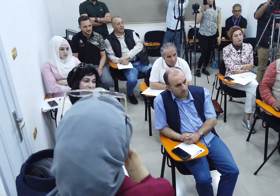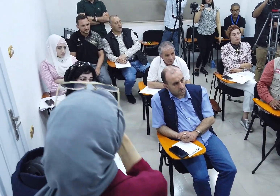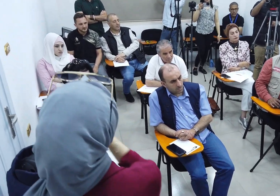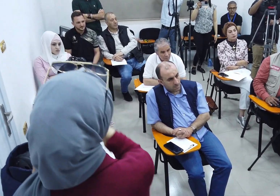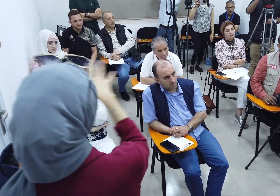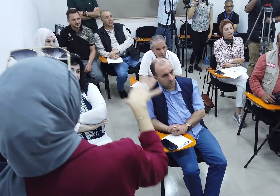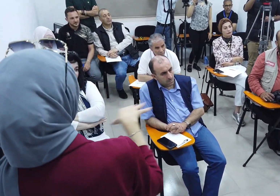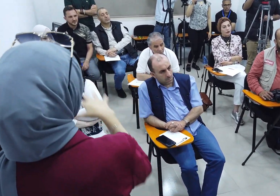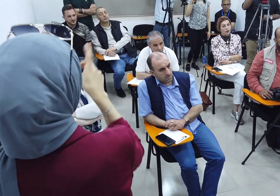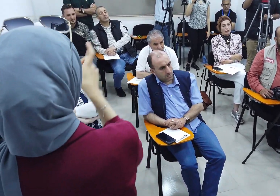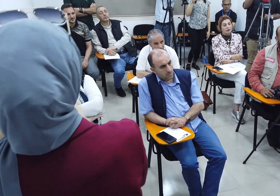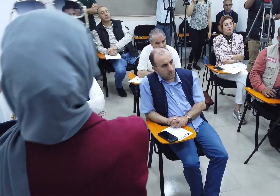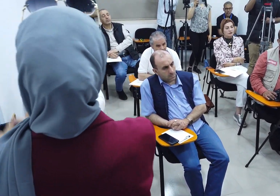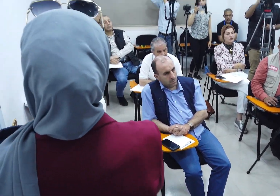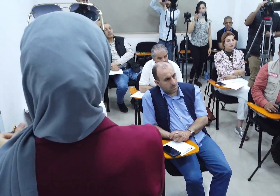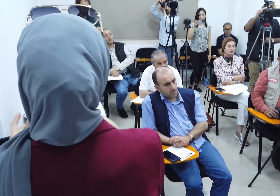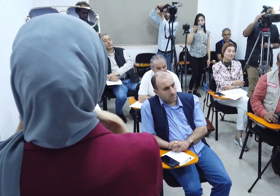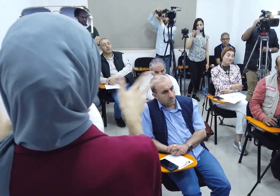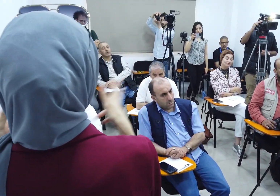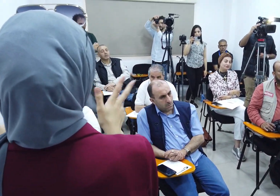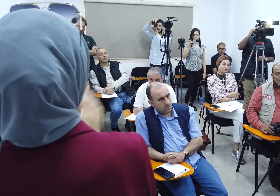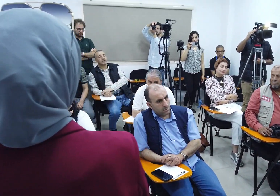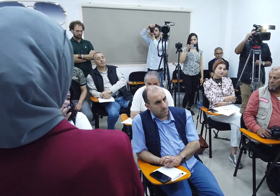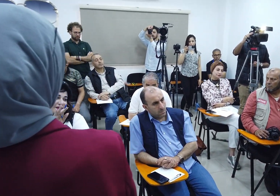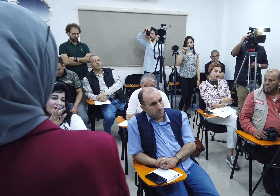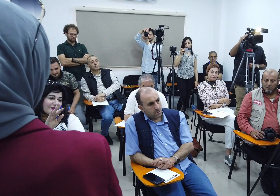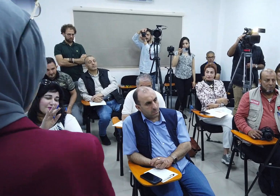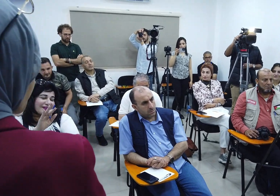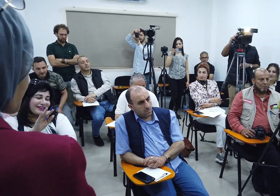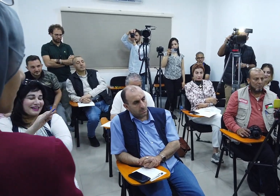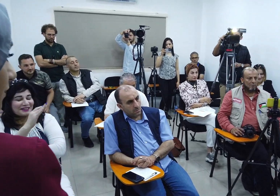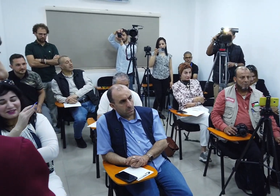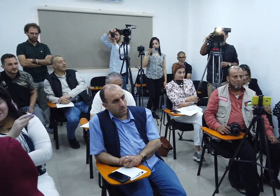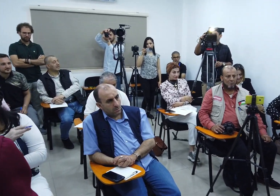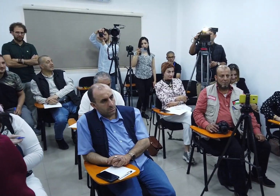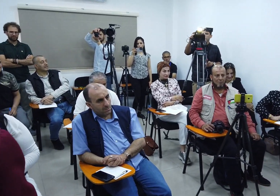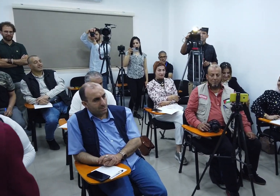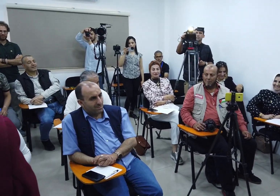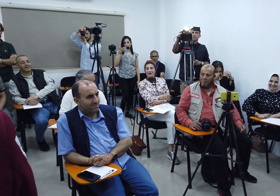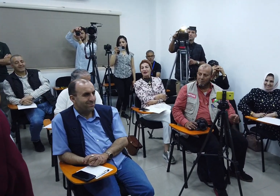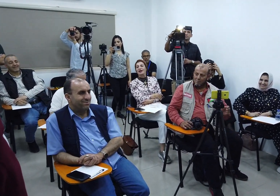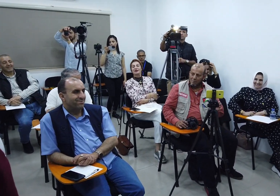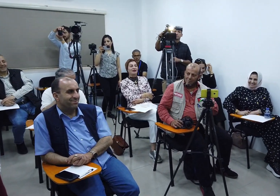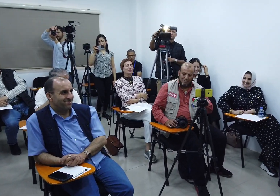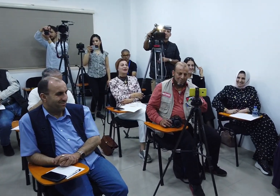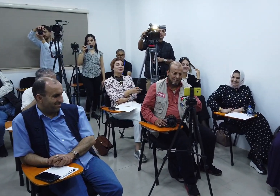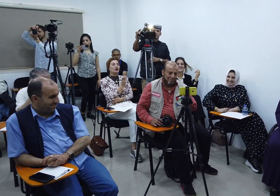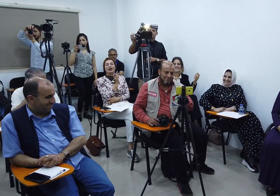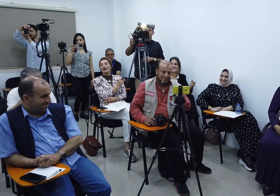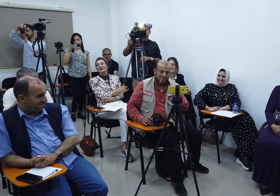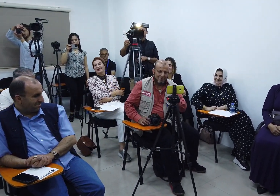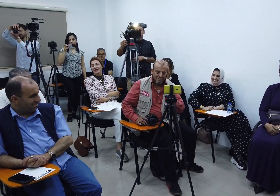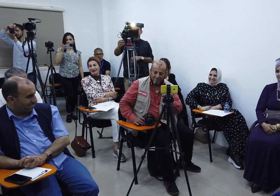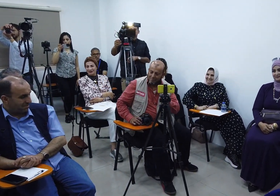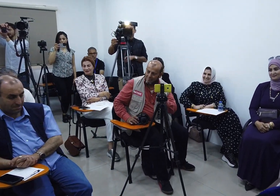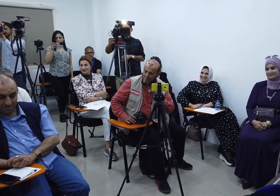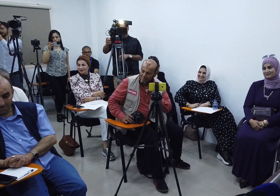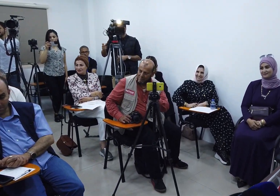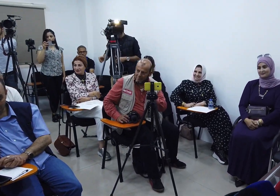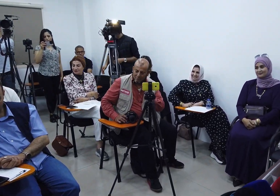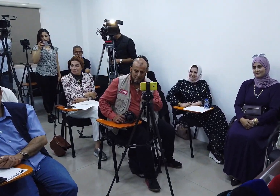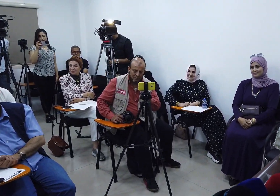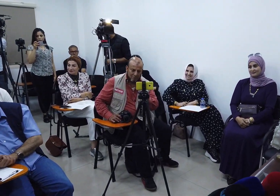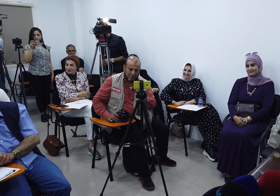شرف كبير لنا وجودكم. إحنا اليوم اتفاقيتنا توقيعها مع الوحدة الإعلامية العربية شرف كبير